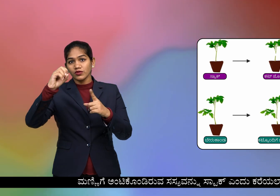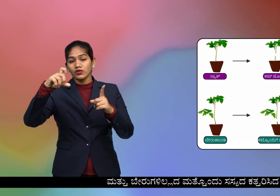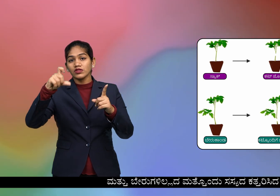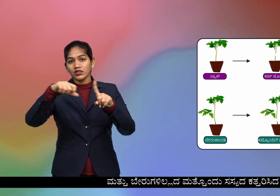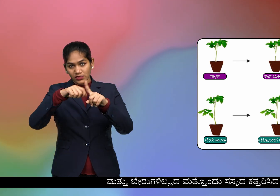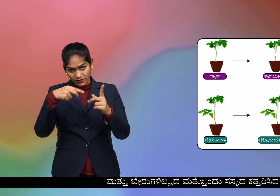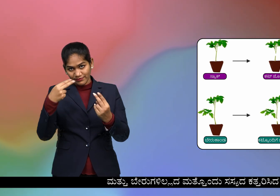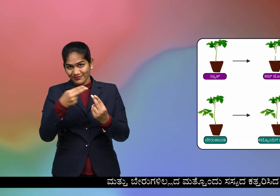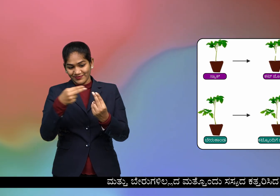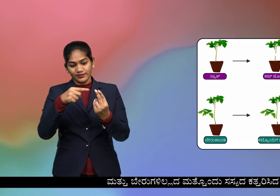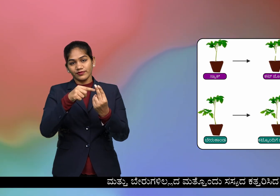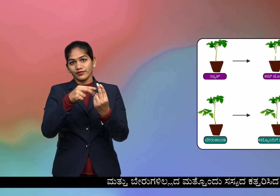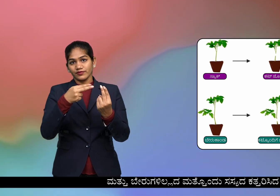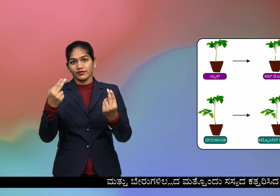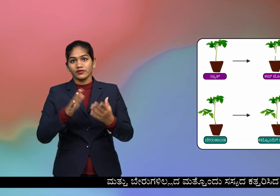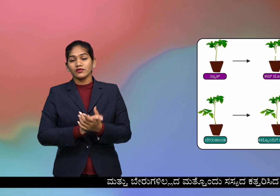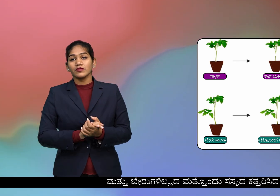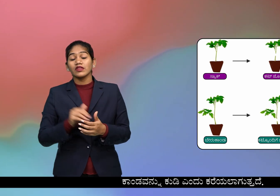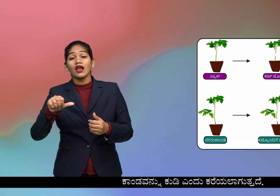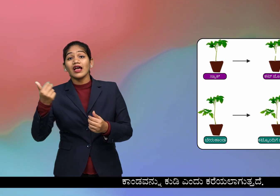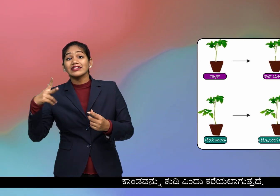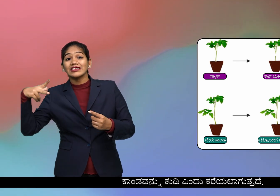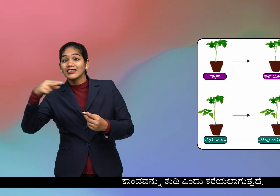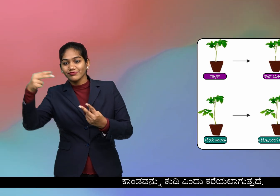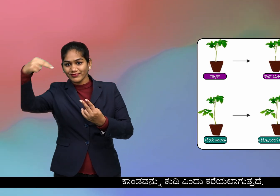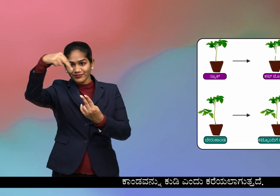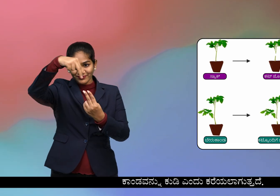ಮತ್ತು ಬೇರುಗಳಿಲ್ಲದೆ ಮತ್ತೊಂದು ಸಸ್ಯದ ಕತ್ತರಿಸಿದ ಕಾಂಡವನ್ನ ಕುಡಿ ಎಂದು ಕರೆಯಲಾಗುತ್ತೆ.